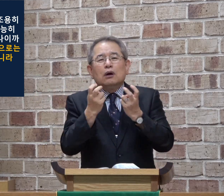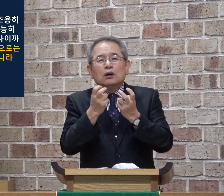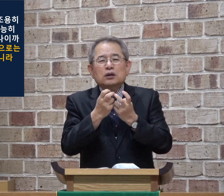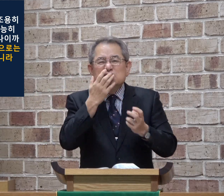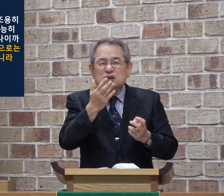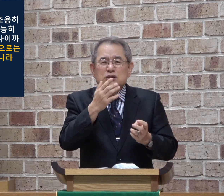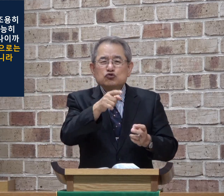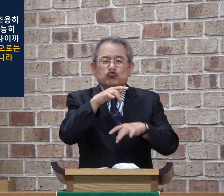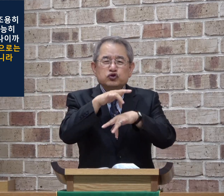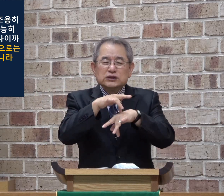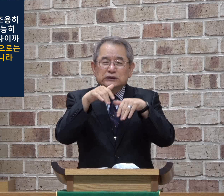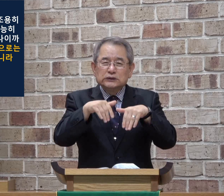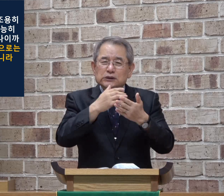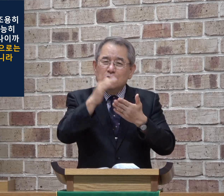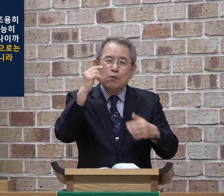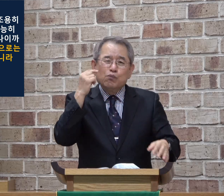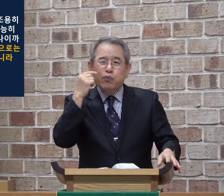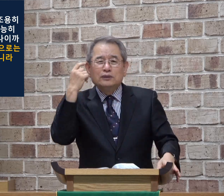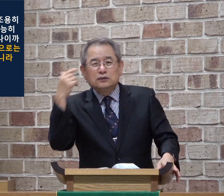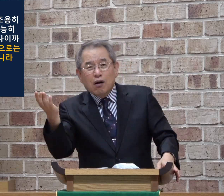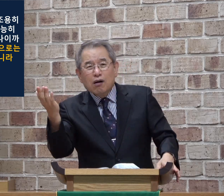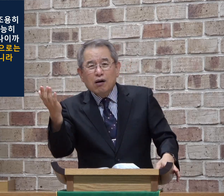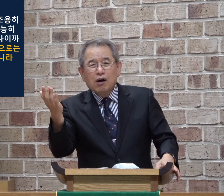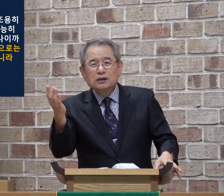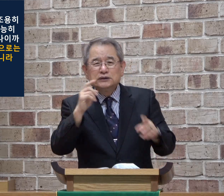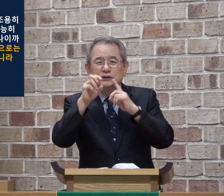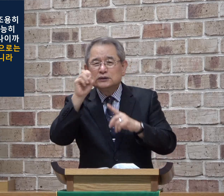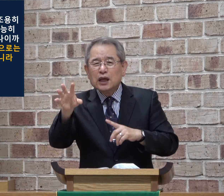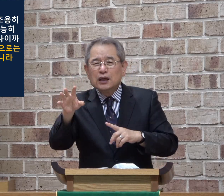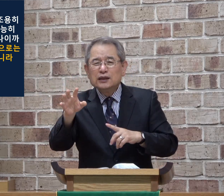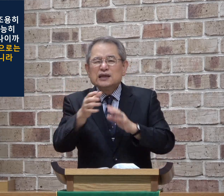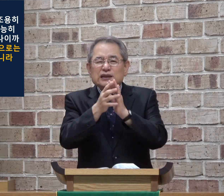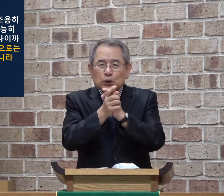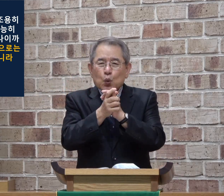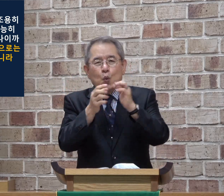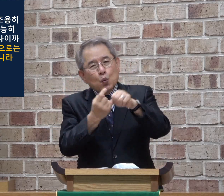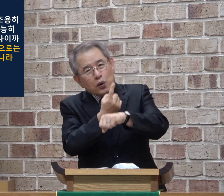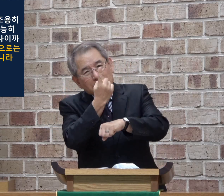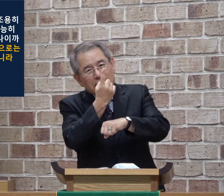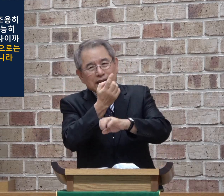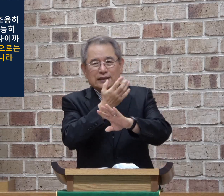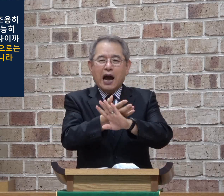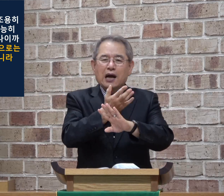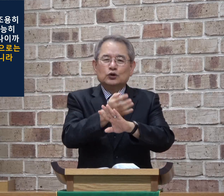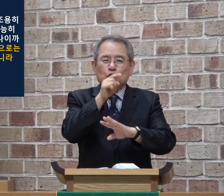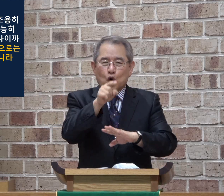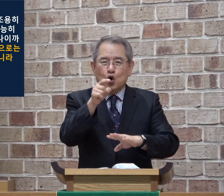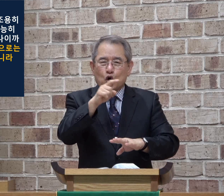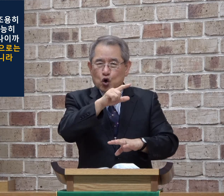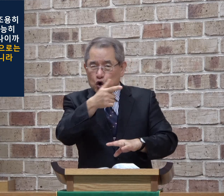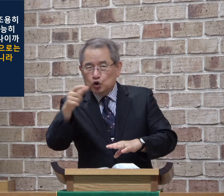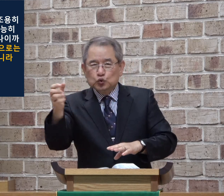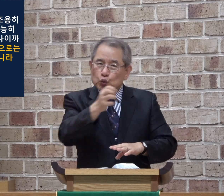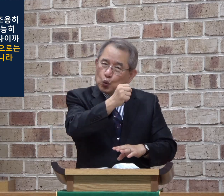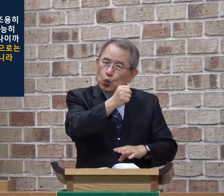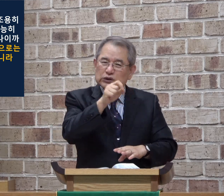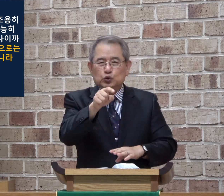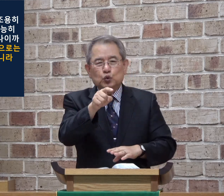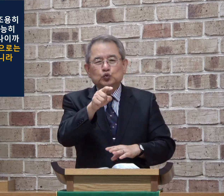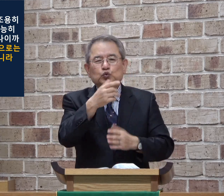제자들이 조용히 묻자오되 우리는 어찌하여 능히 그 귀신을 쫓아내지 못하였나이까.